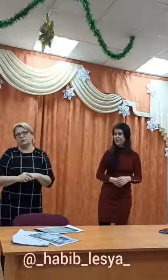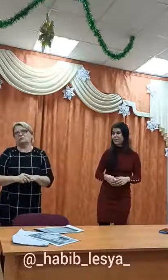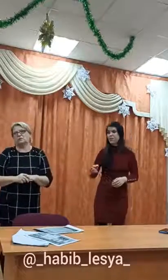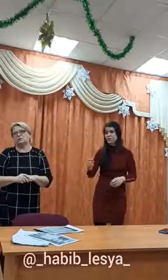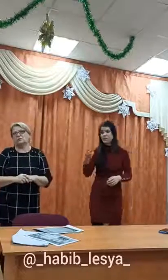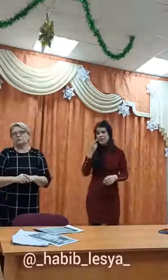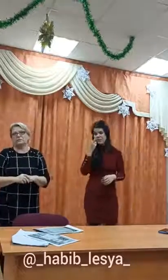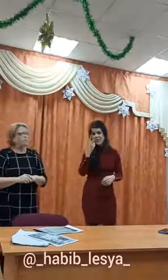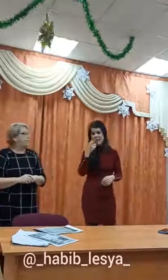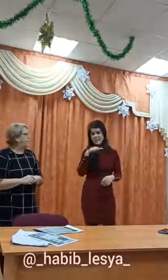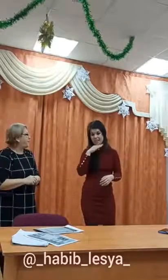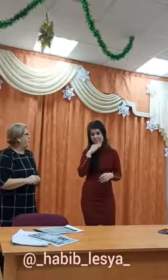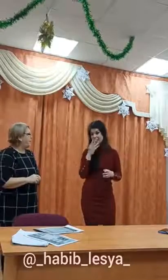приводить.